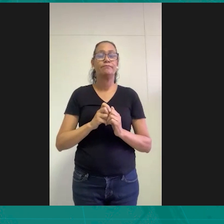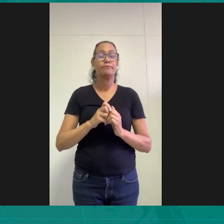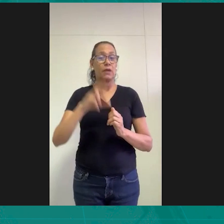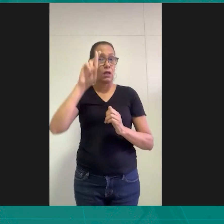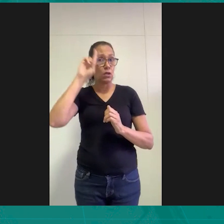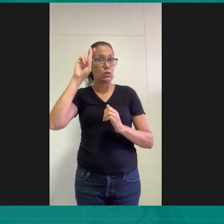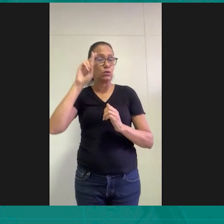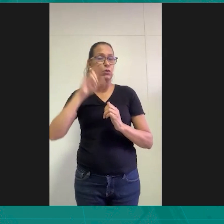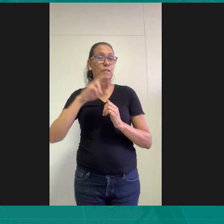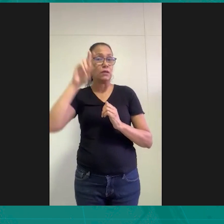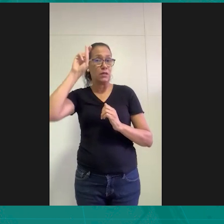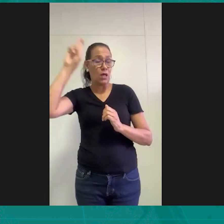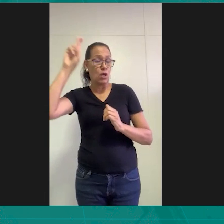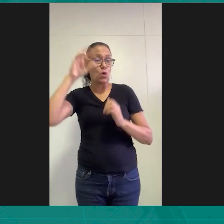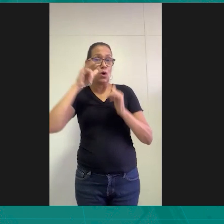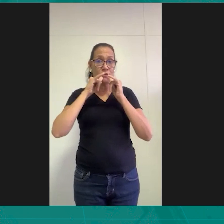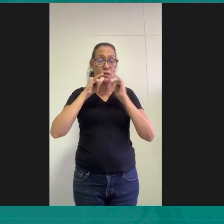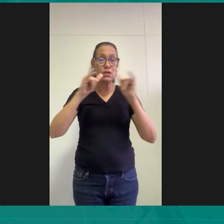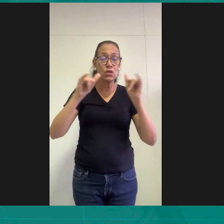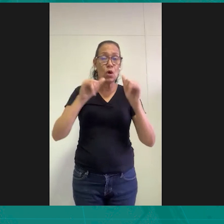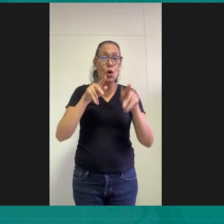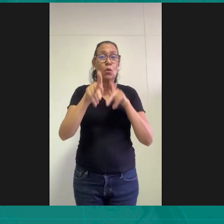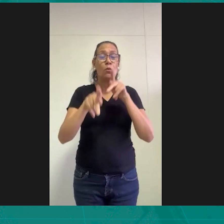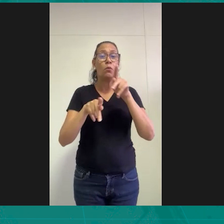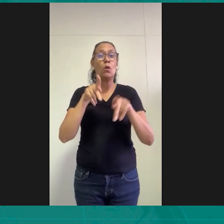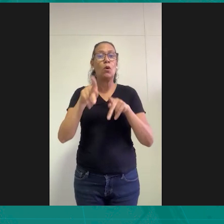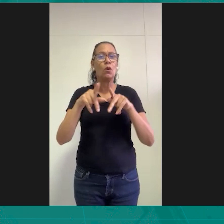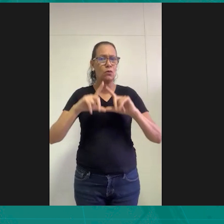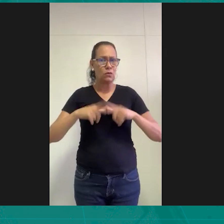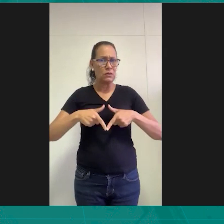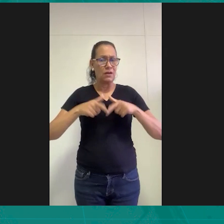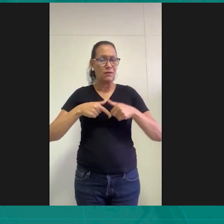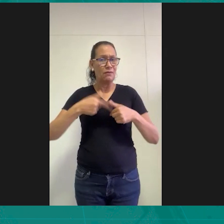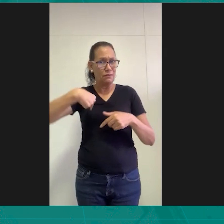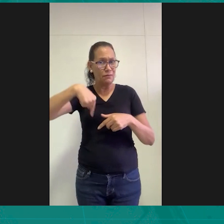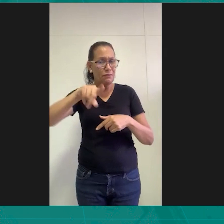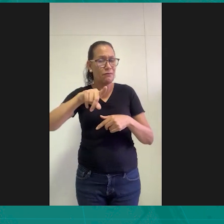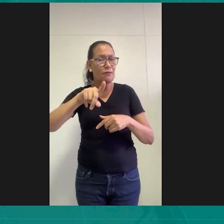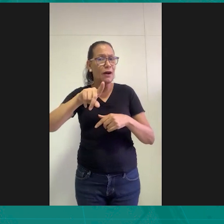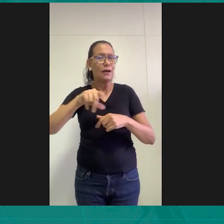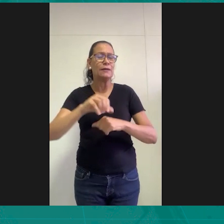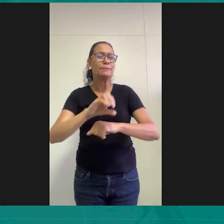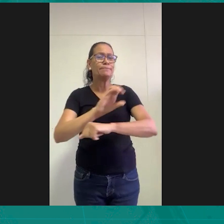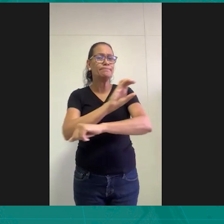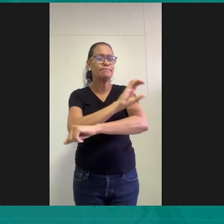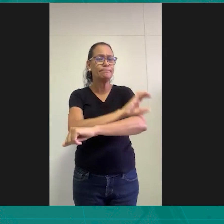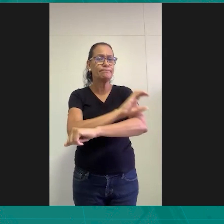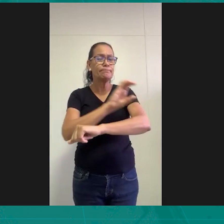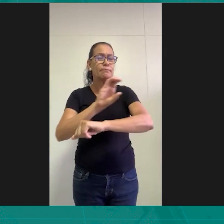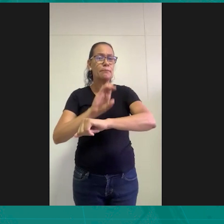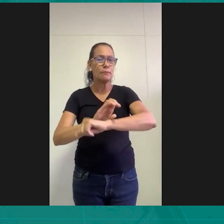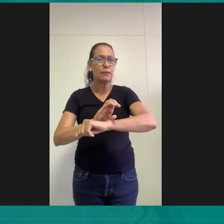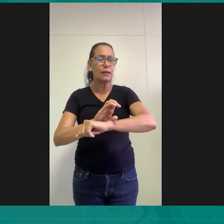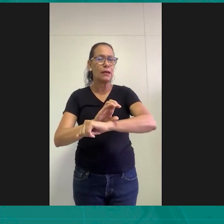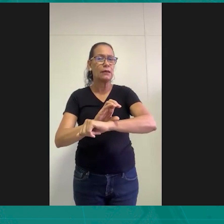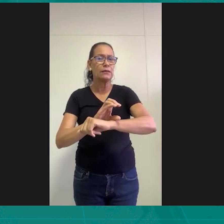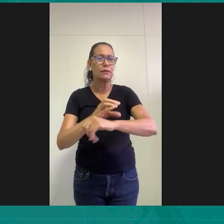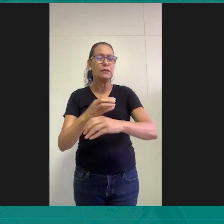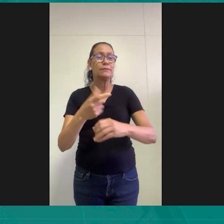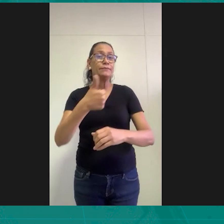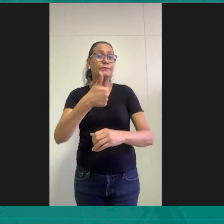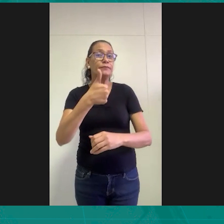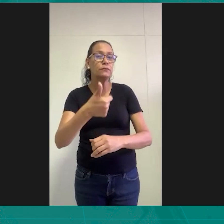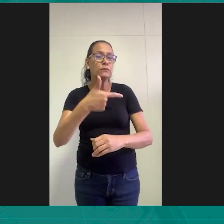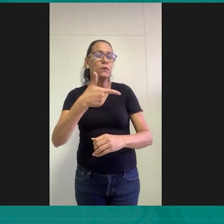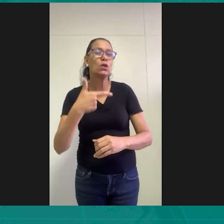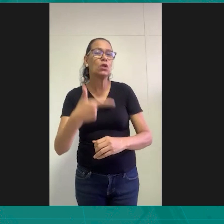Canaã, eu vou escolher um lugar dentre as 12 tribos, e ali eu vou pôr o